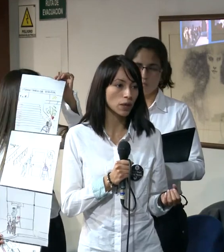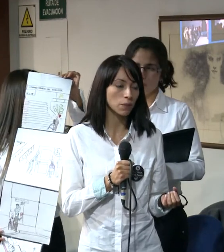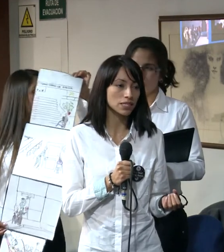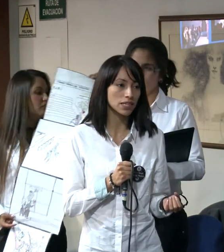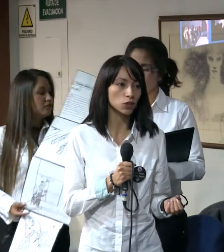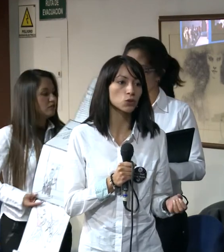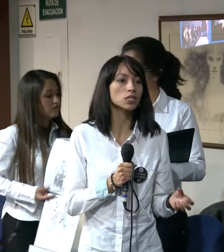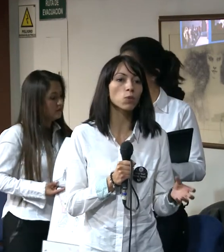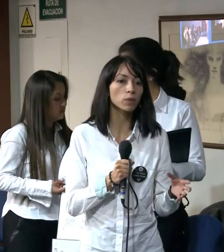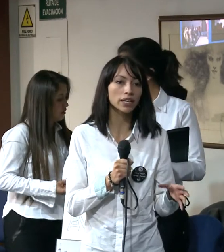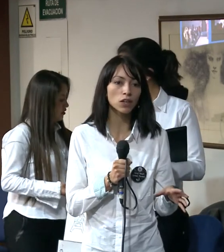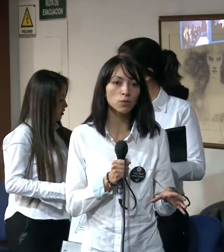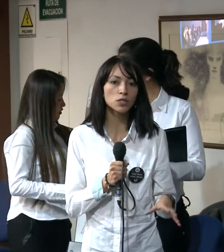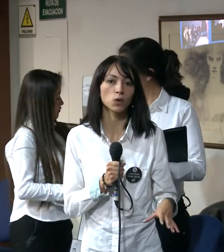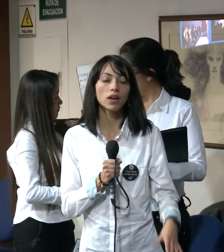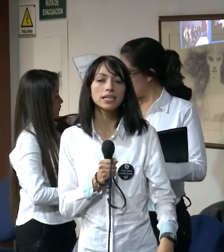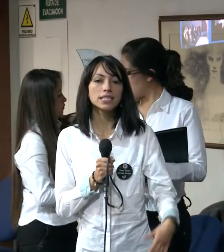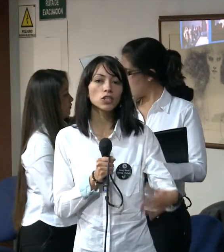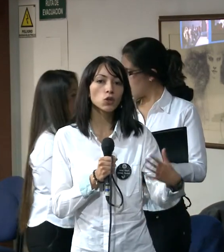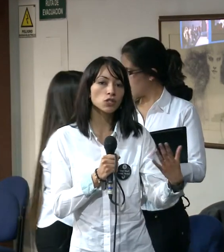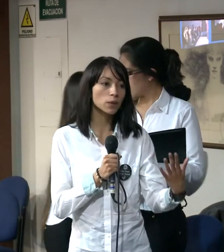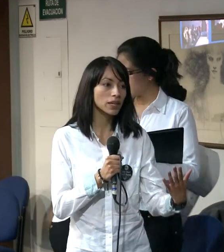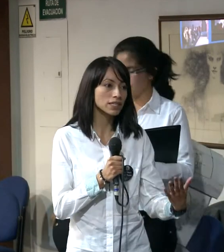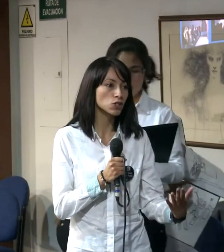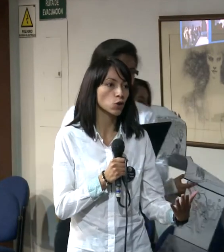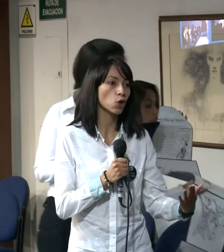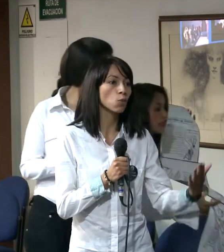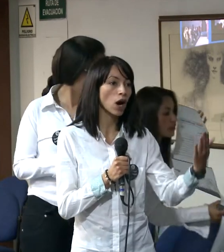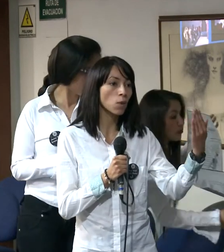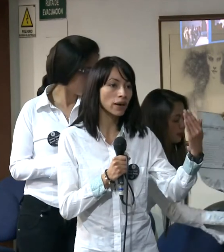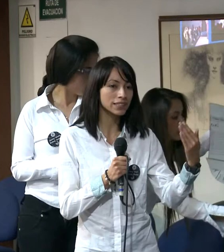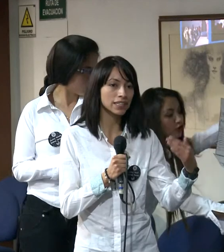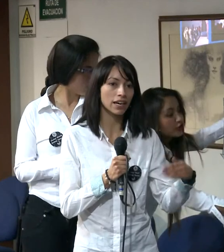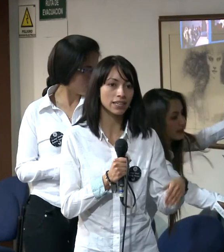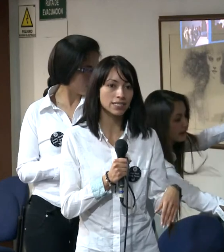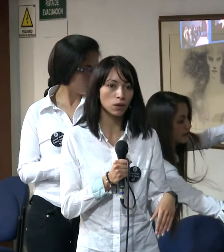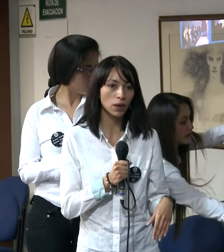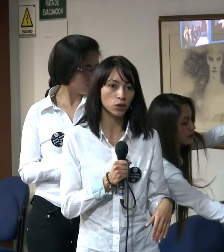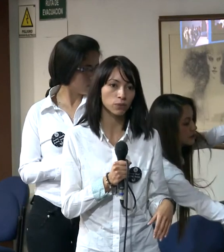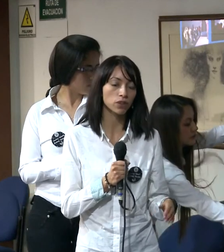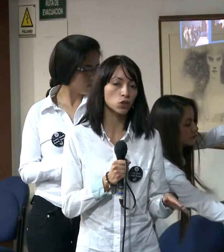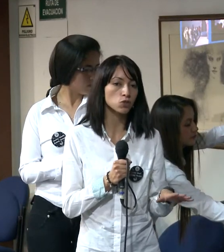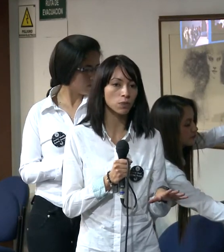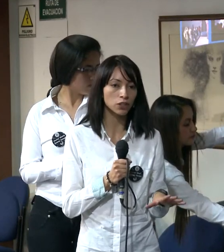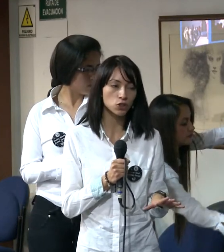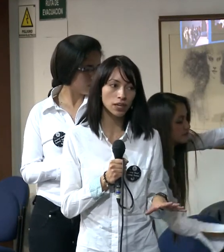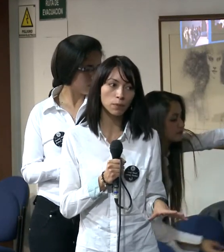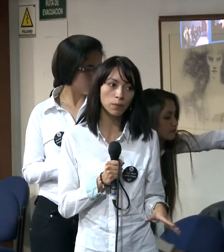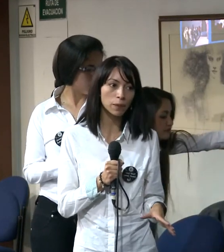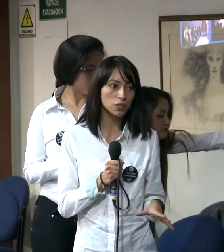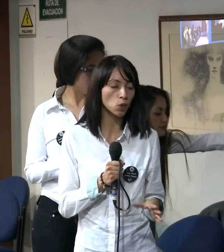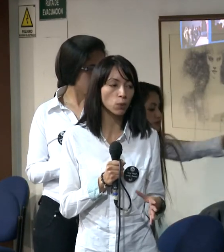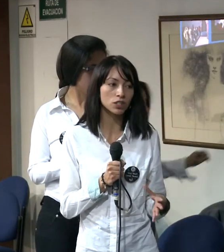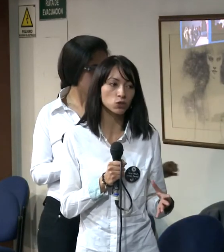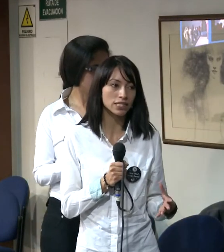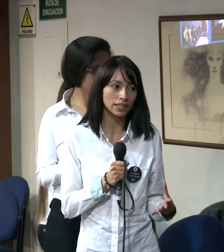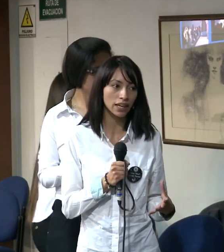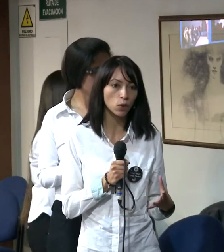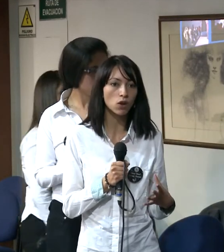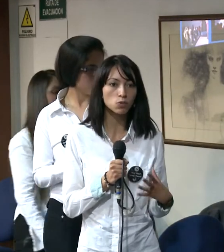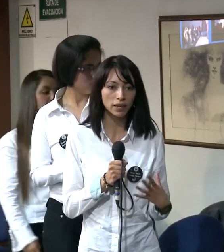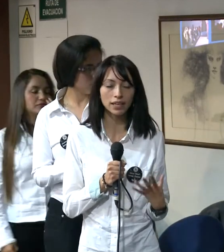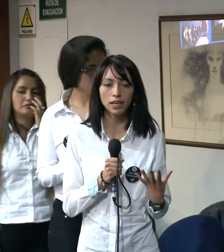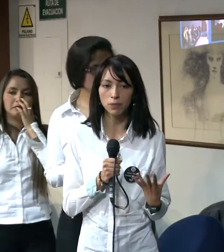con discapacidad. Entonces volvían a lo mismo. Si no sirve el ascensor, ¿cómo hago para llegar hasta el baño? Los baños del primer piso pues no